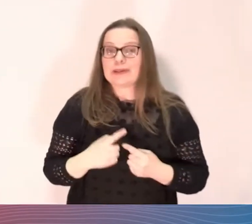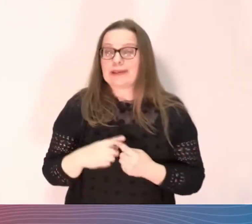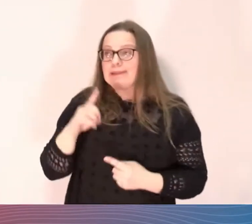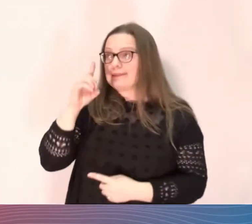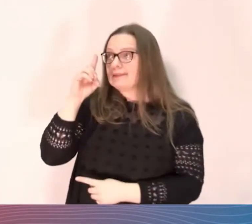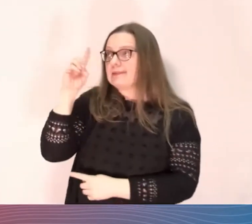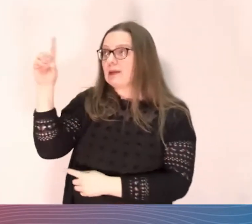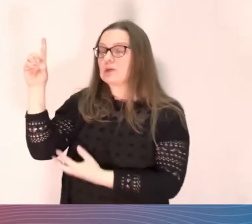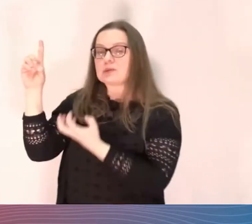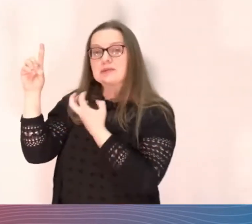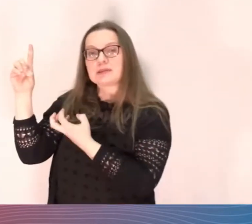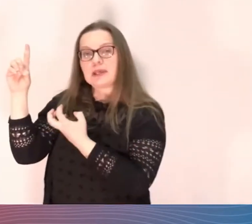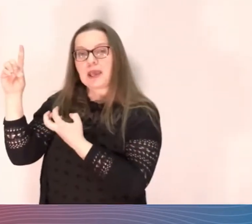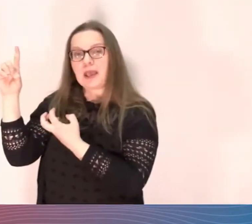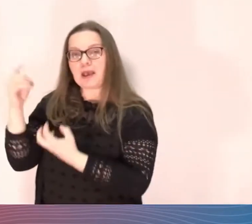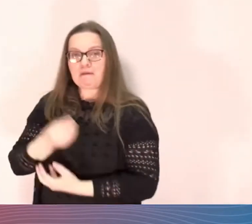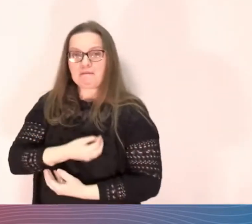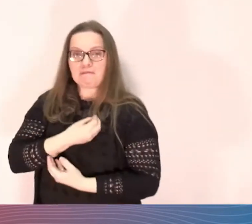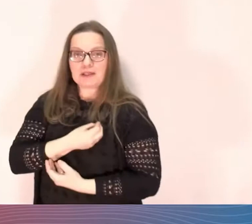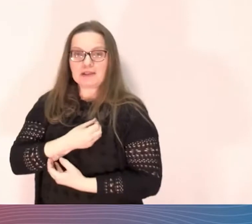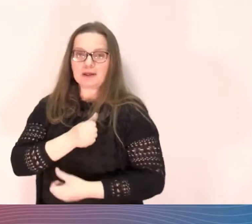Ele vai colocar sua natureza santa.